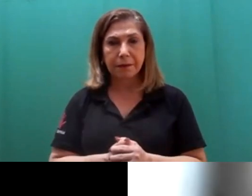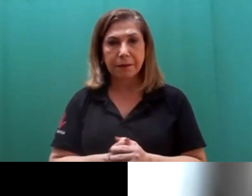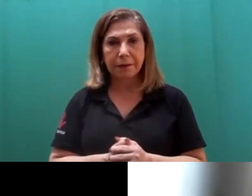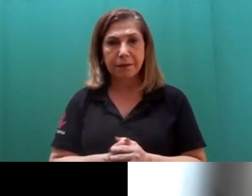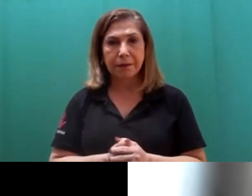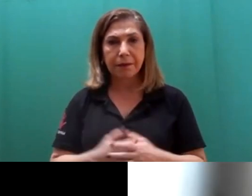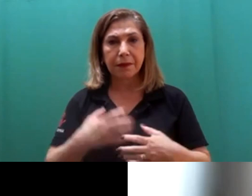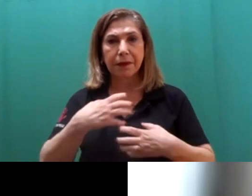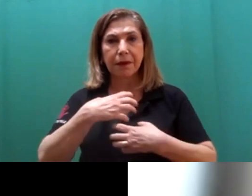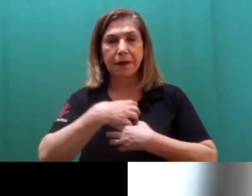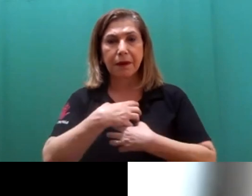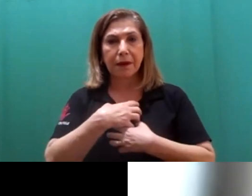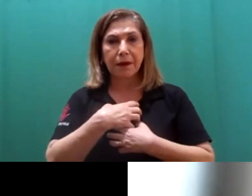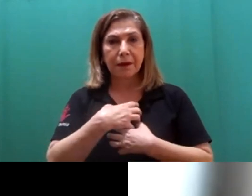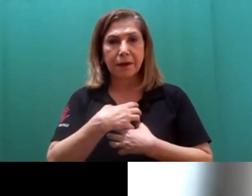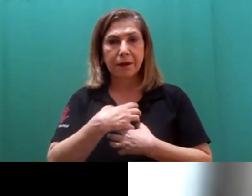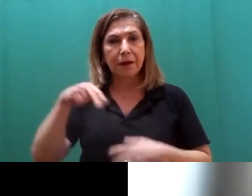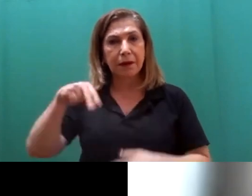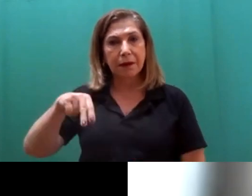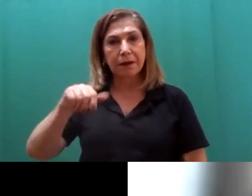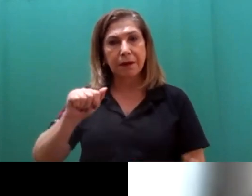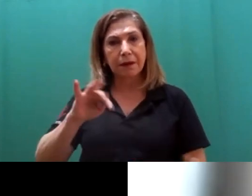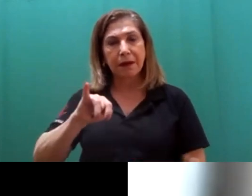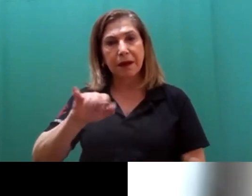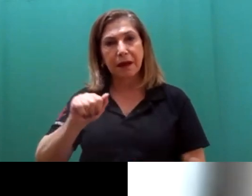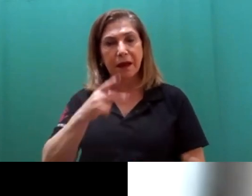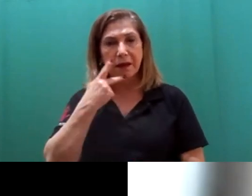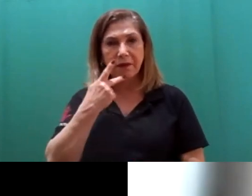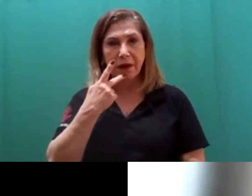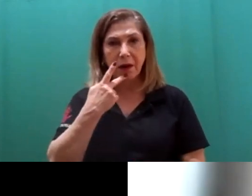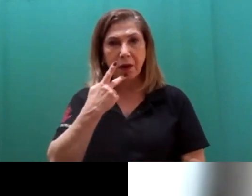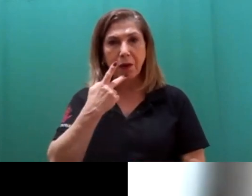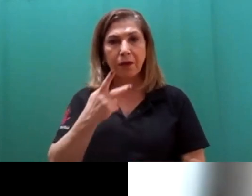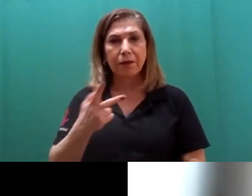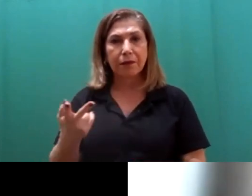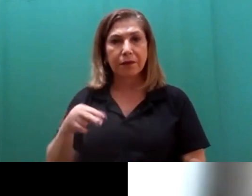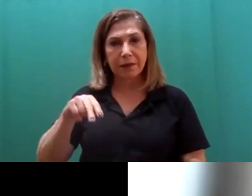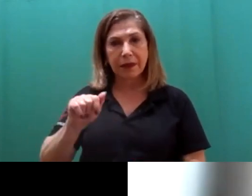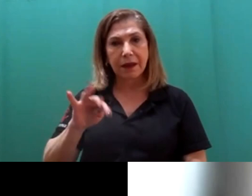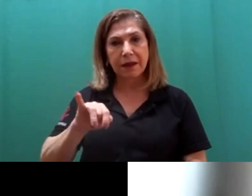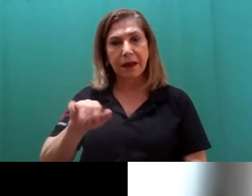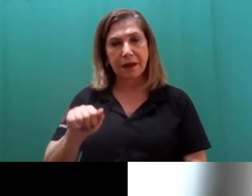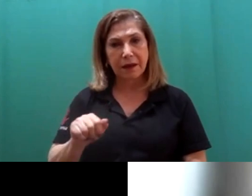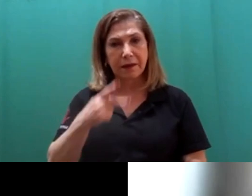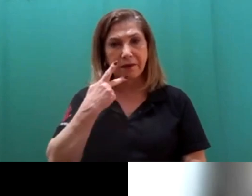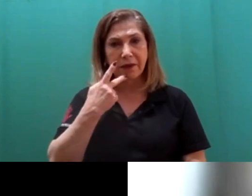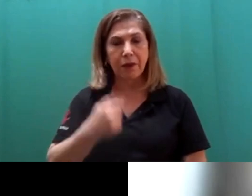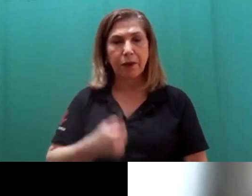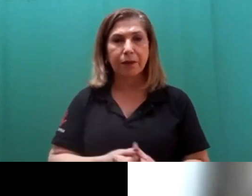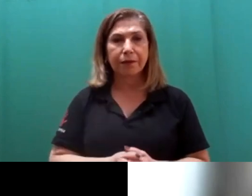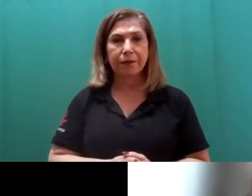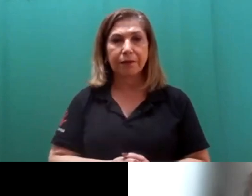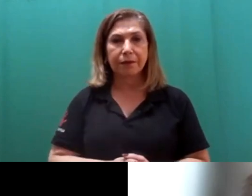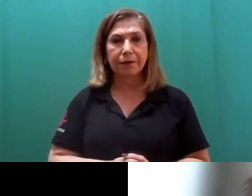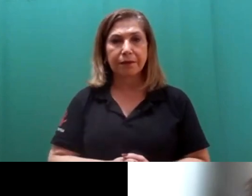to what Natalia, Rafael and Lilian said before. Well, first of all, yes, we, of course,